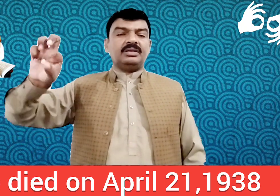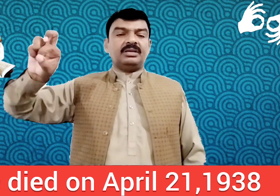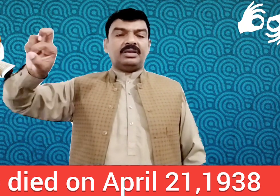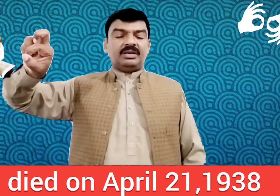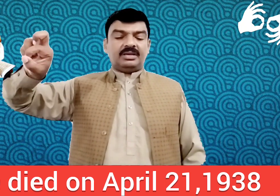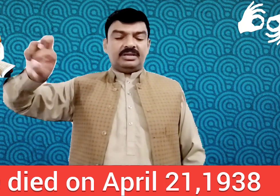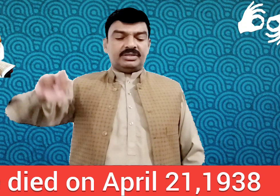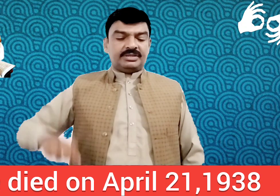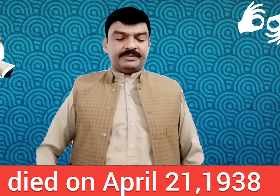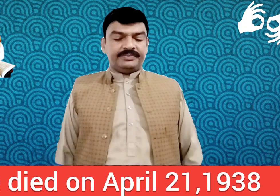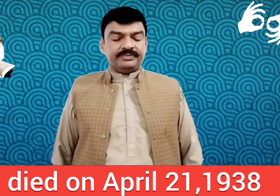1938.